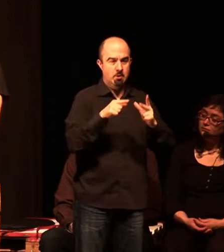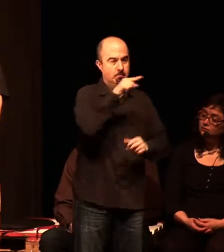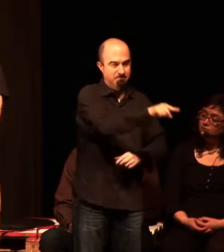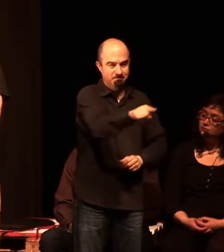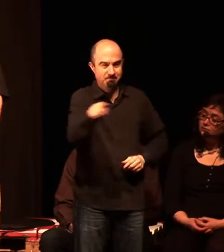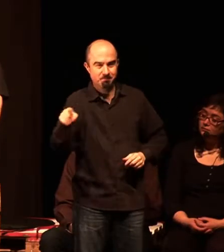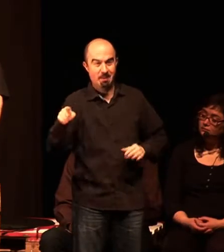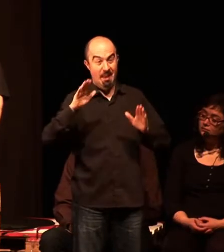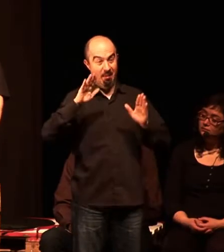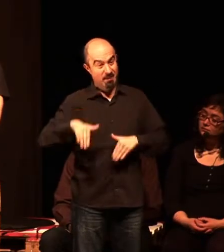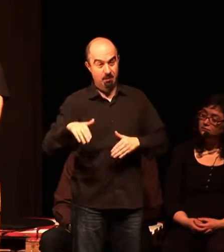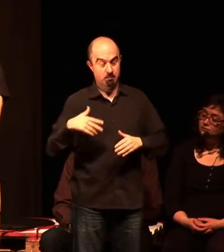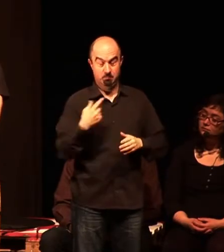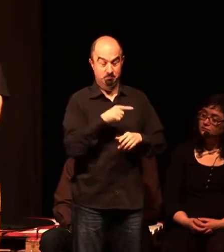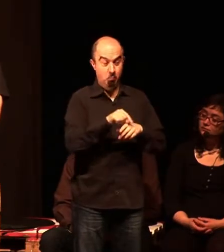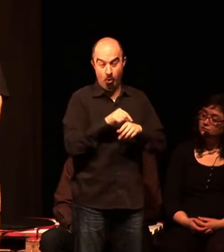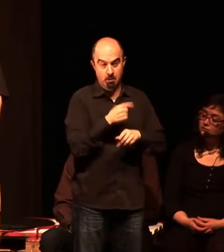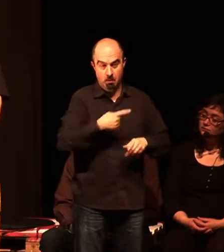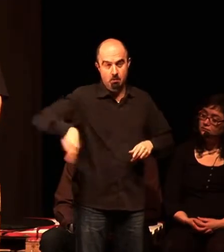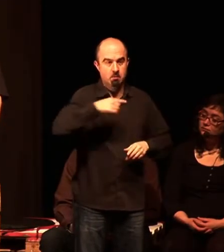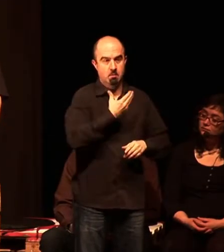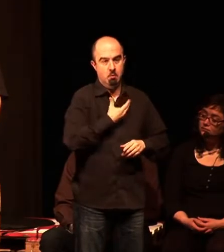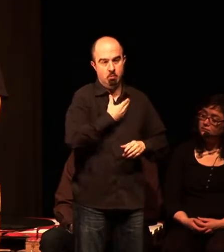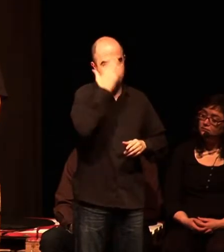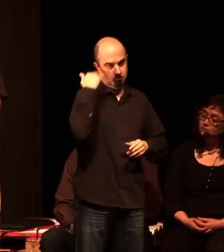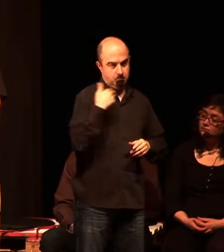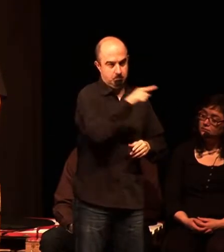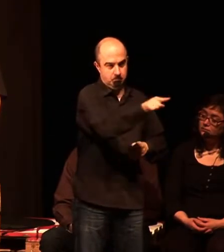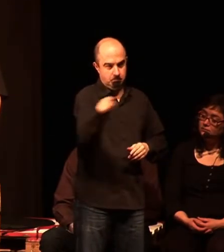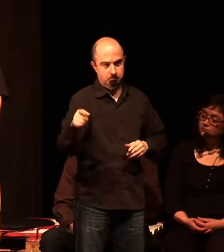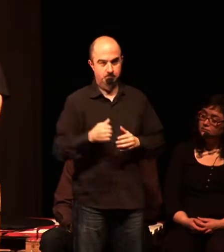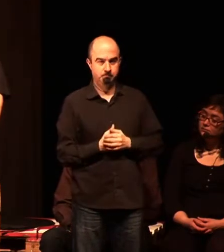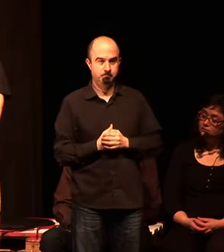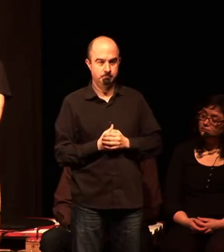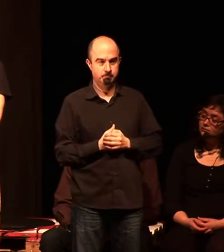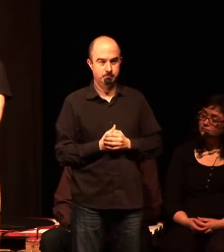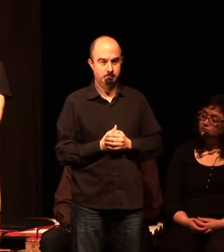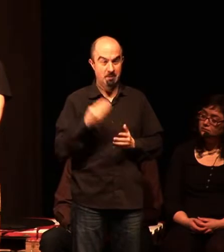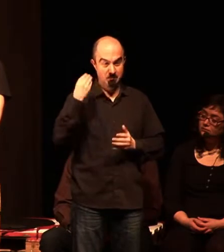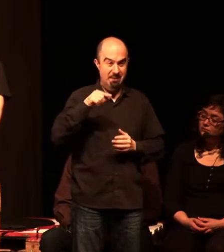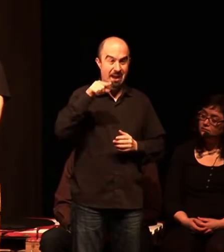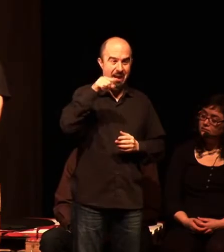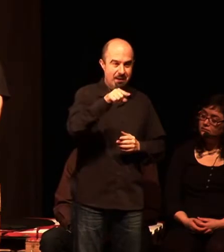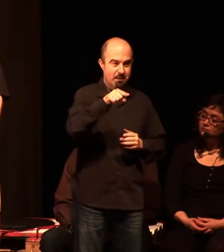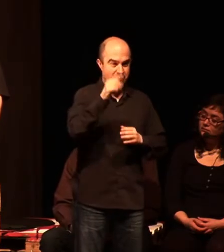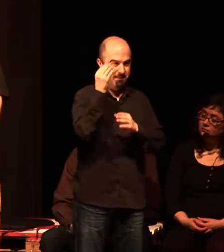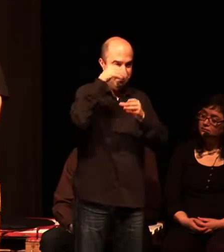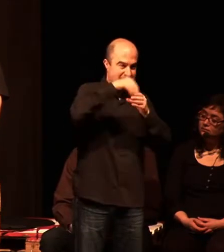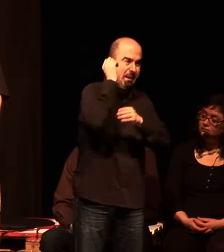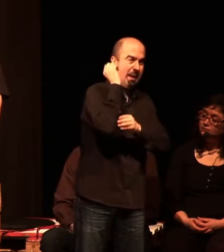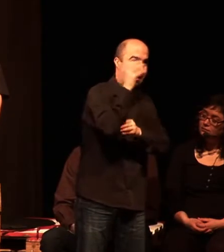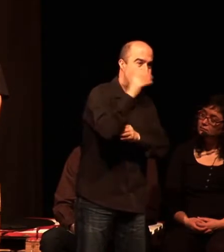en definitiva, en tota la política que es fa en els municipis. I és aquí, en aquestes